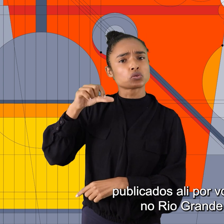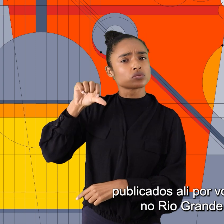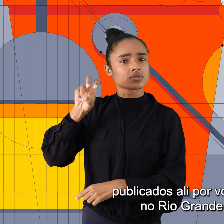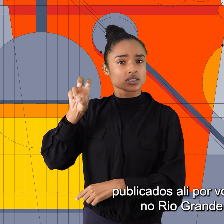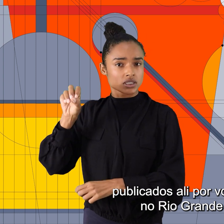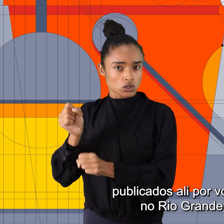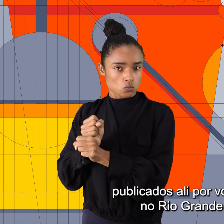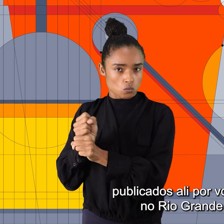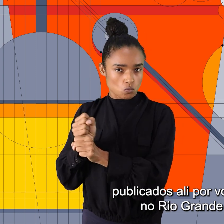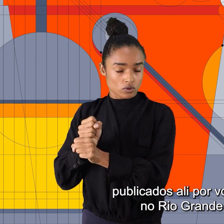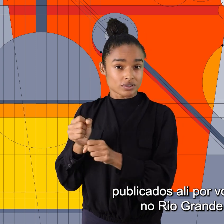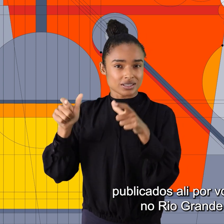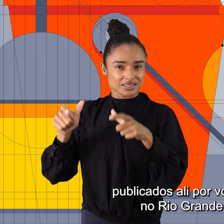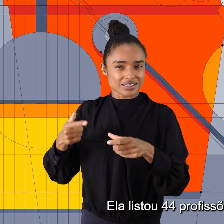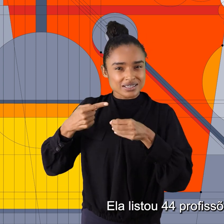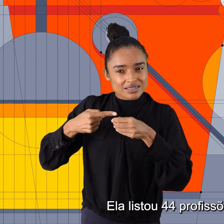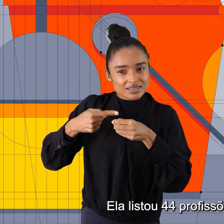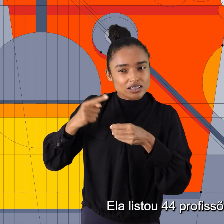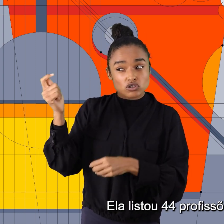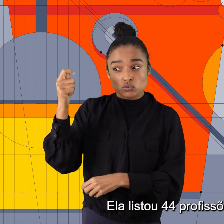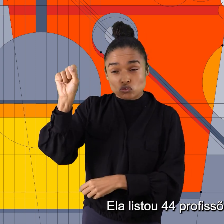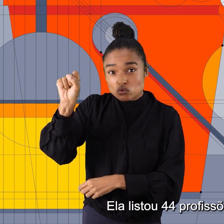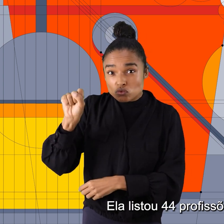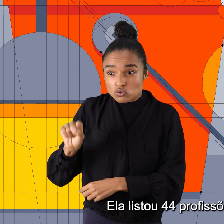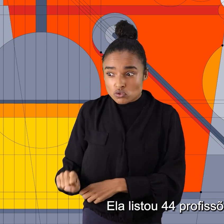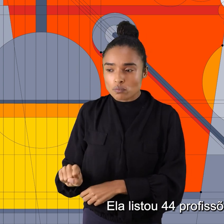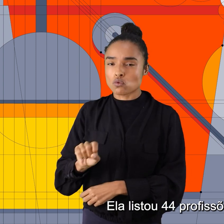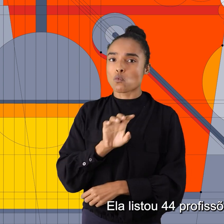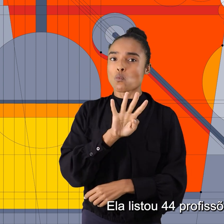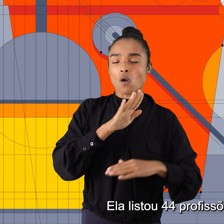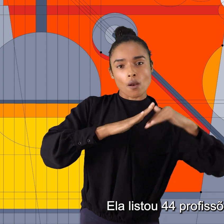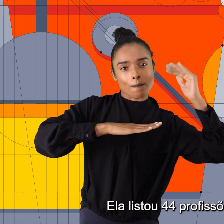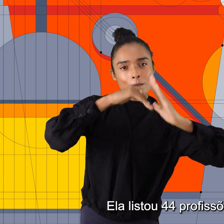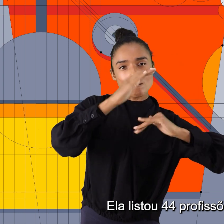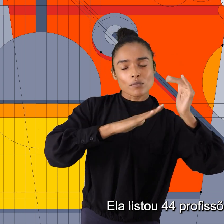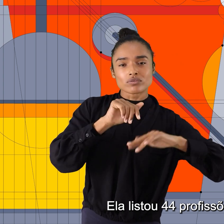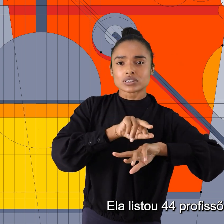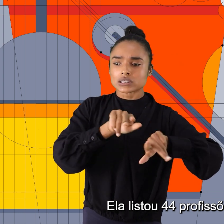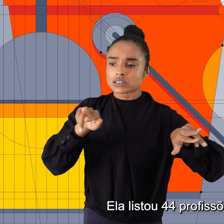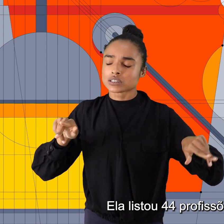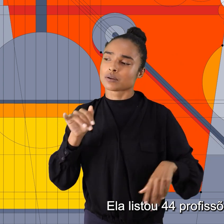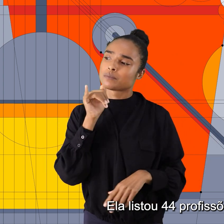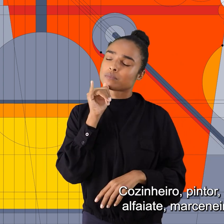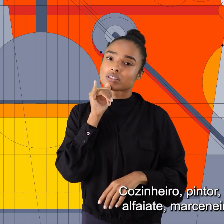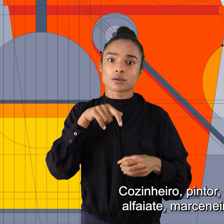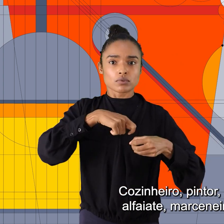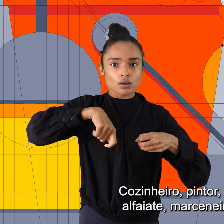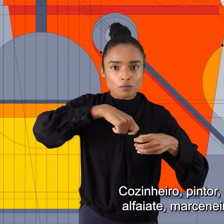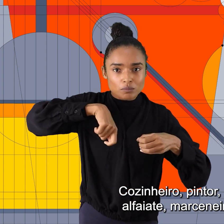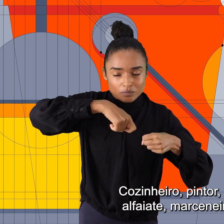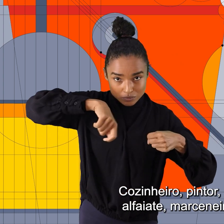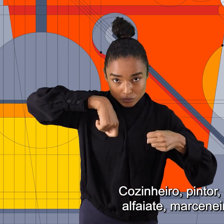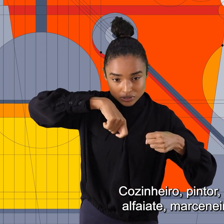1850, no Rio Grande do Sul. Ela listou 44 profissões diferentes: